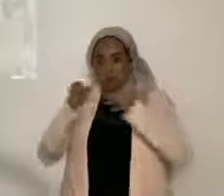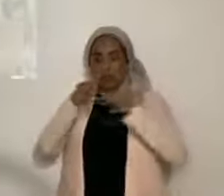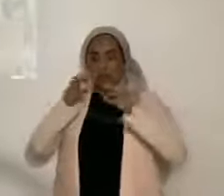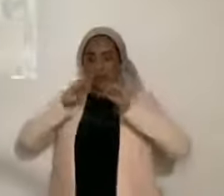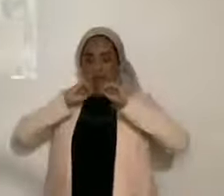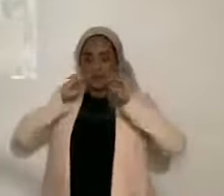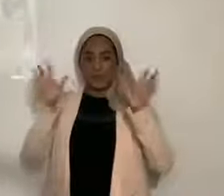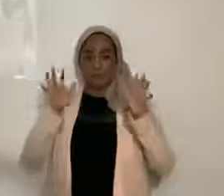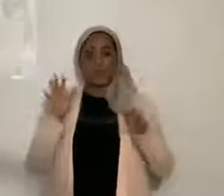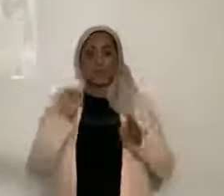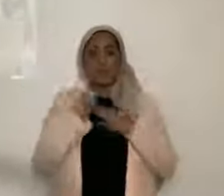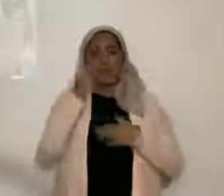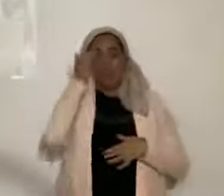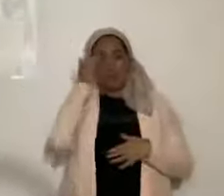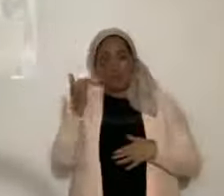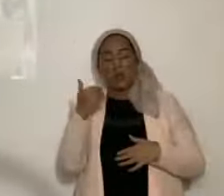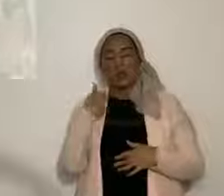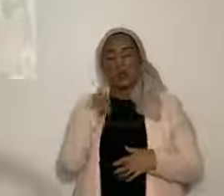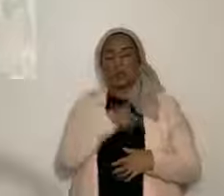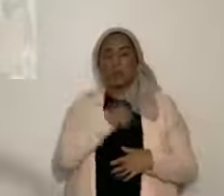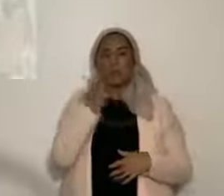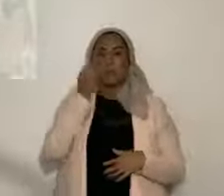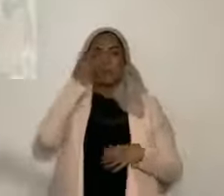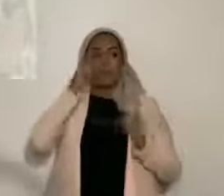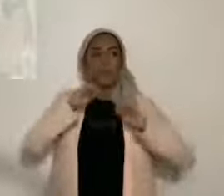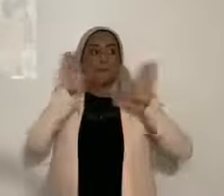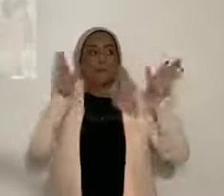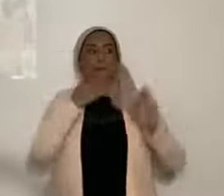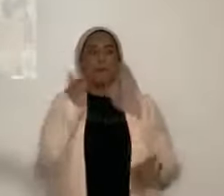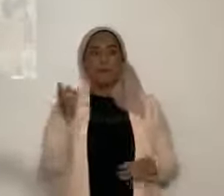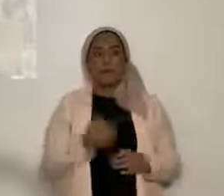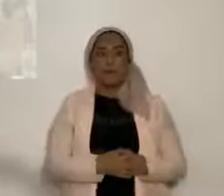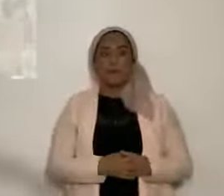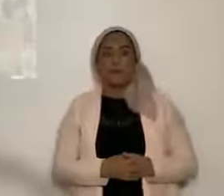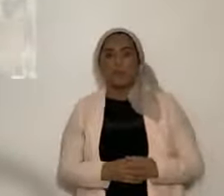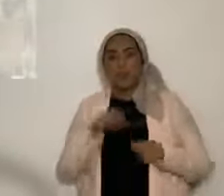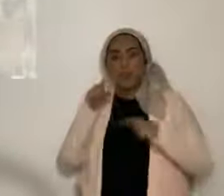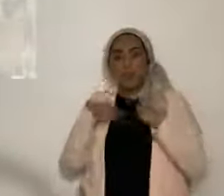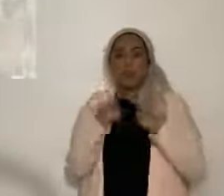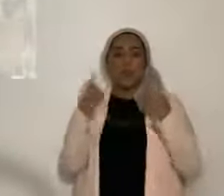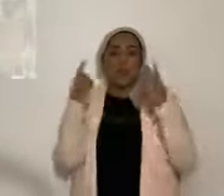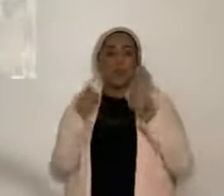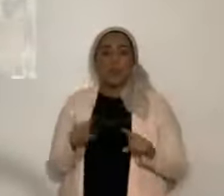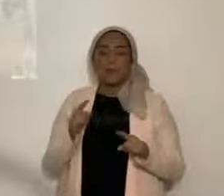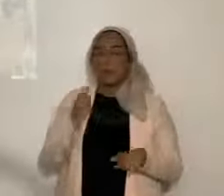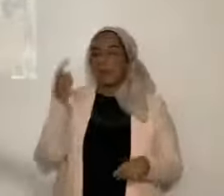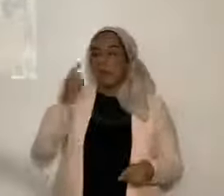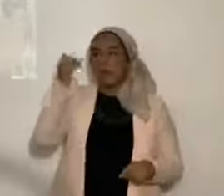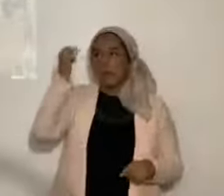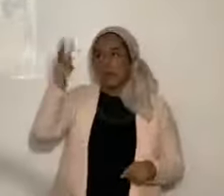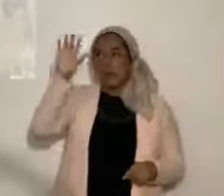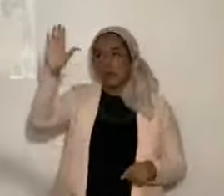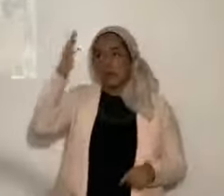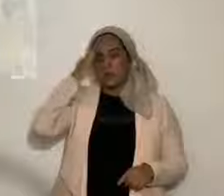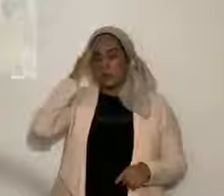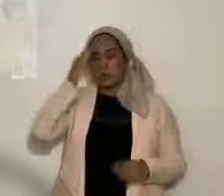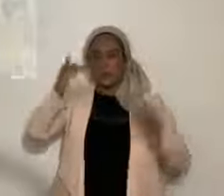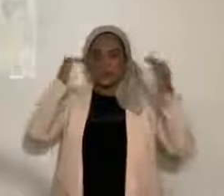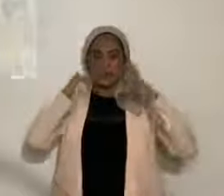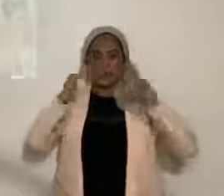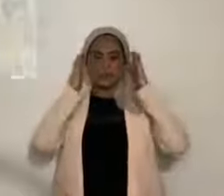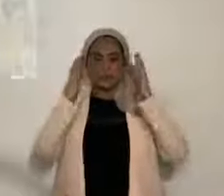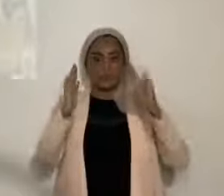claro, por lo tanto hay certeza en ello. ¿Cuándo sucederá? Solo Yeshua Mesías lo sabe. Ahora, mucha atención, escuchen,